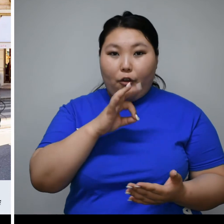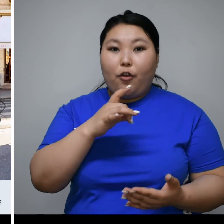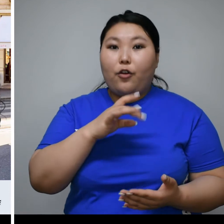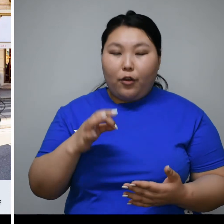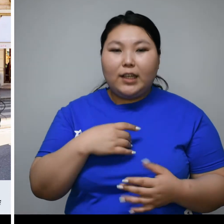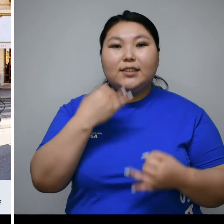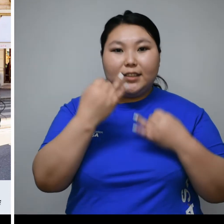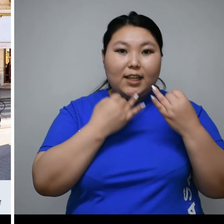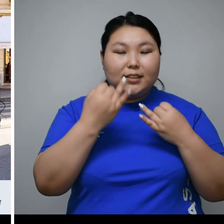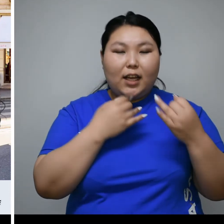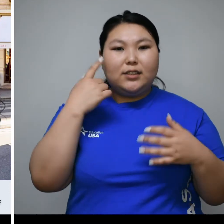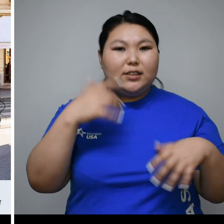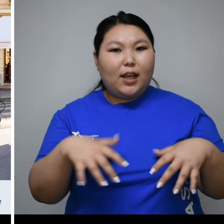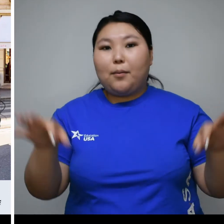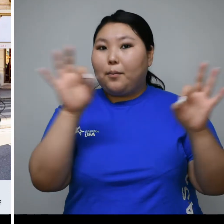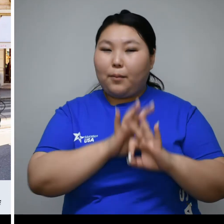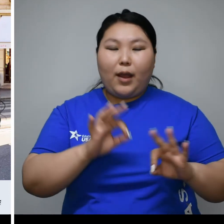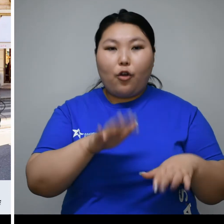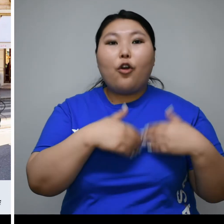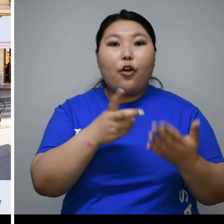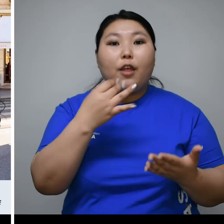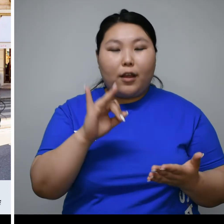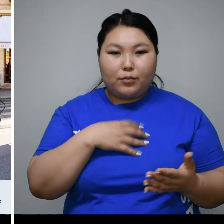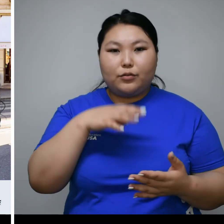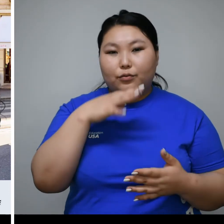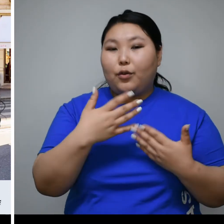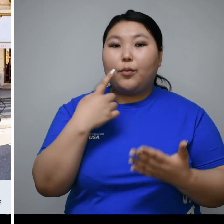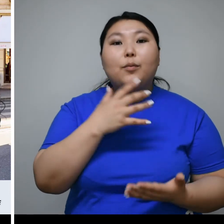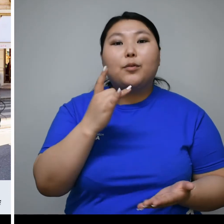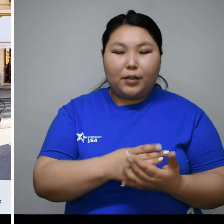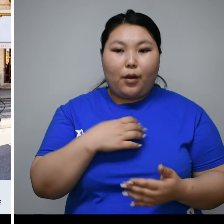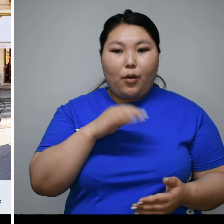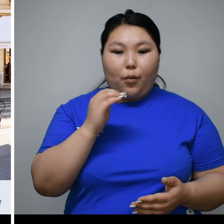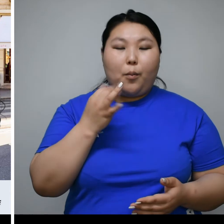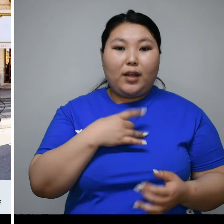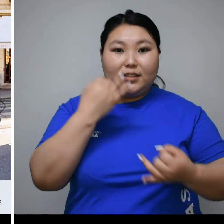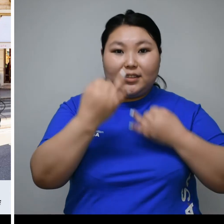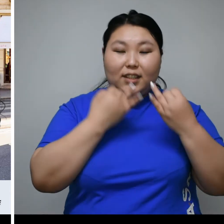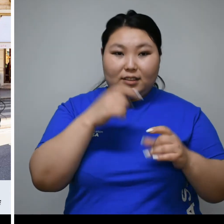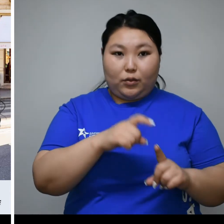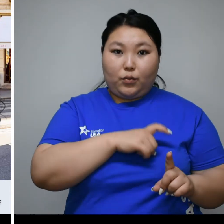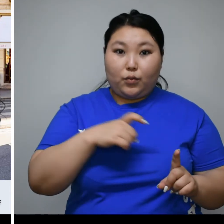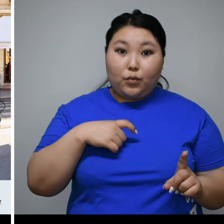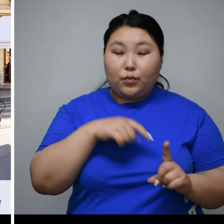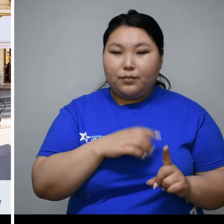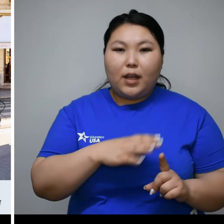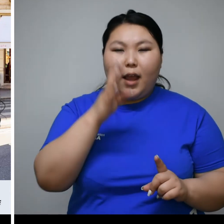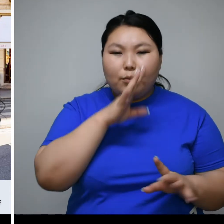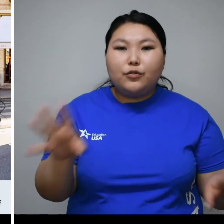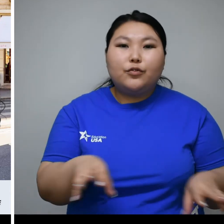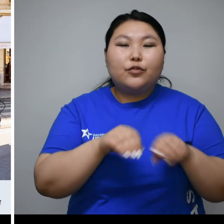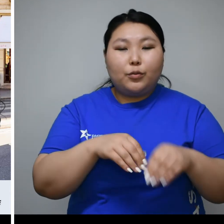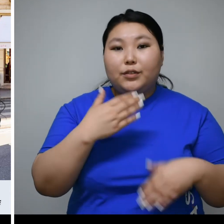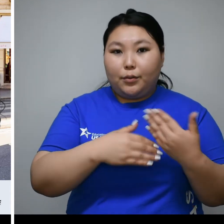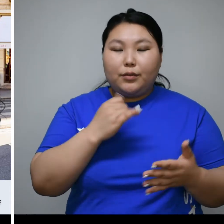өөрийнхөөрөө ярилцлагаа сандрахгүйгээр өгөөрөө гэж зөвлөмөр байна. Тэгээд Fulbright-ийн ярилцлагын хувьд болохоор яг